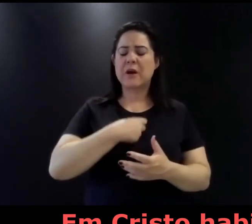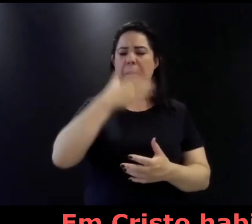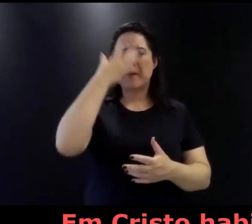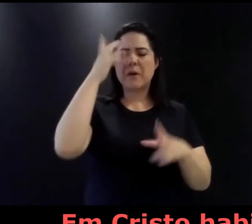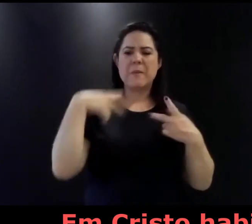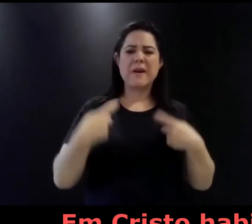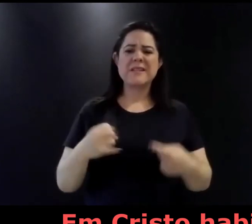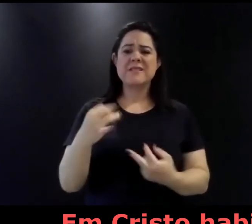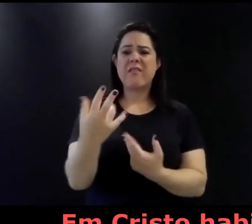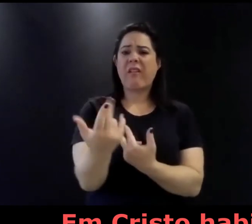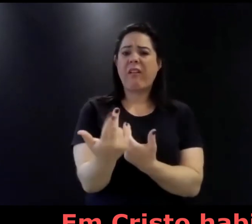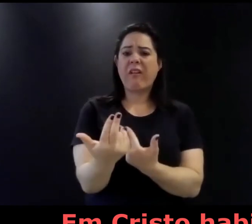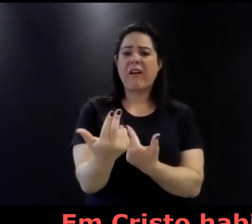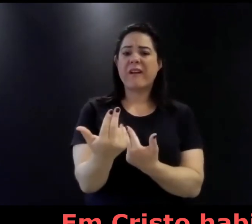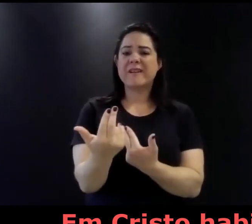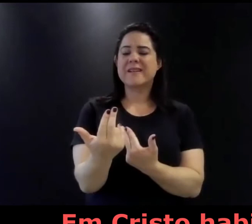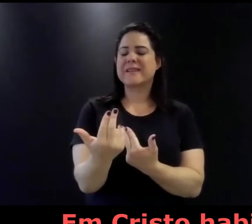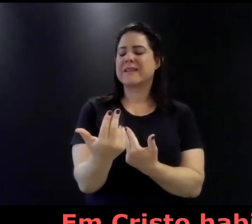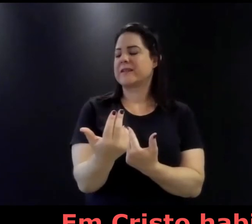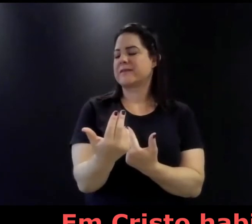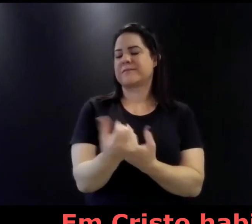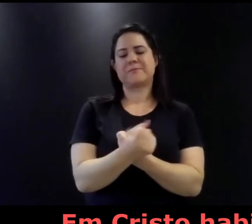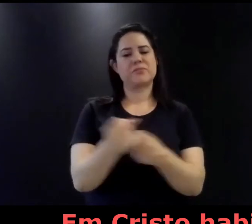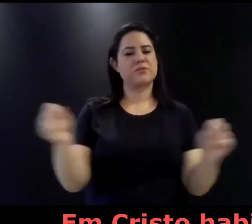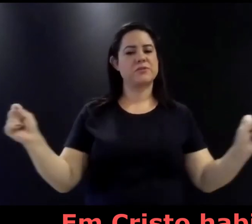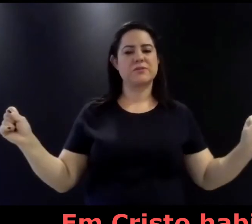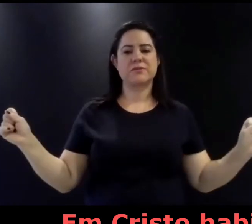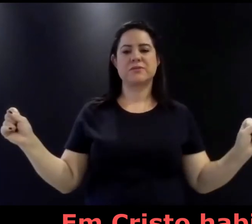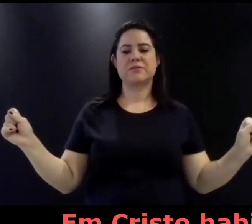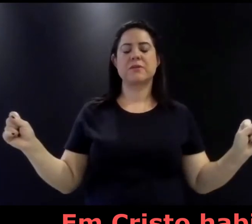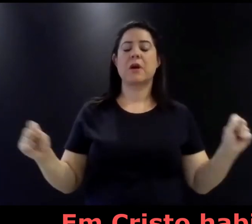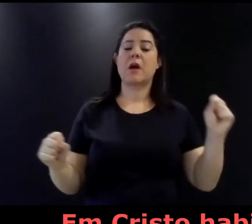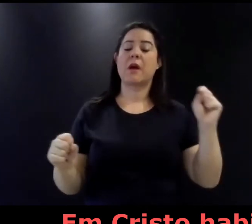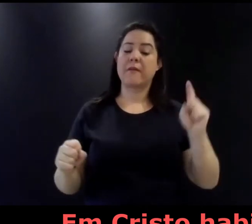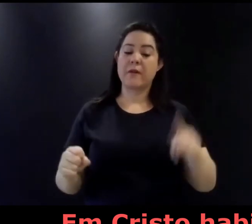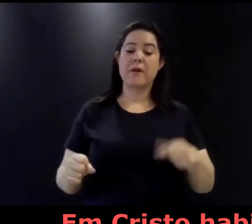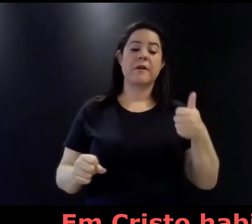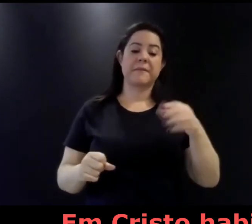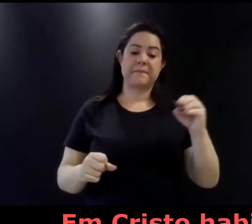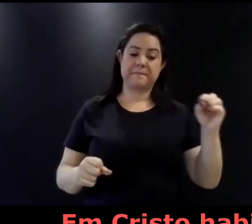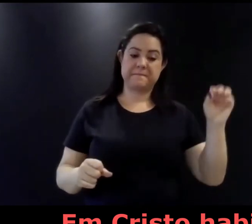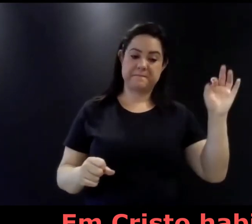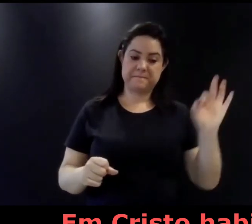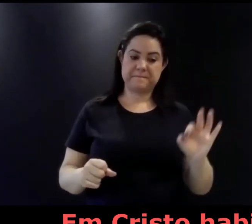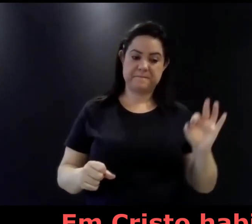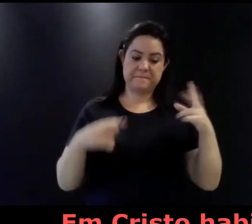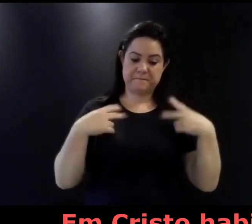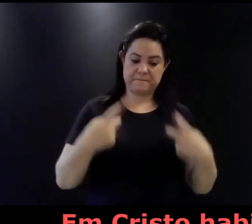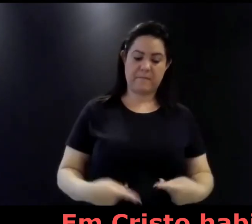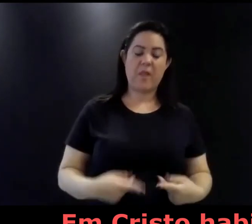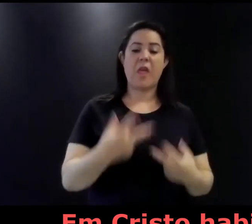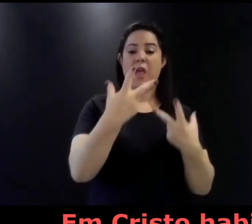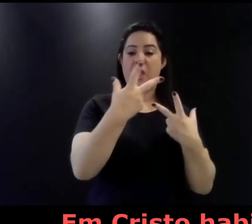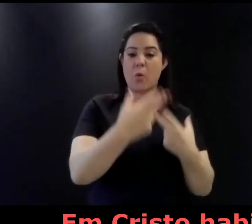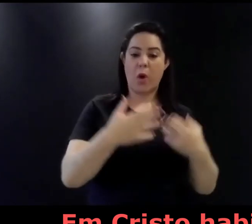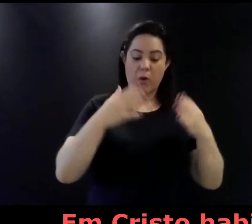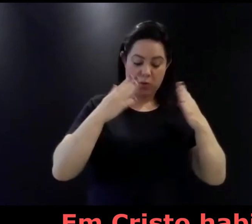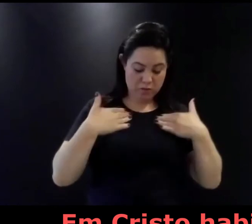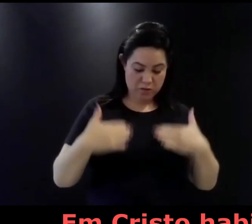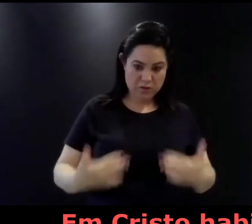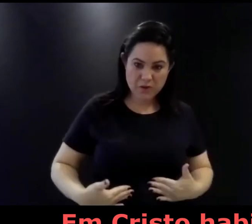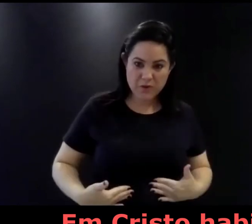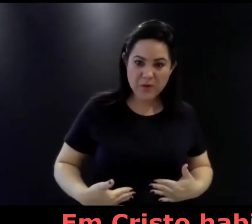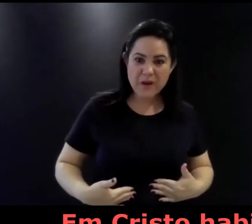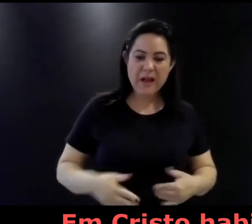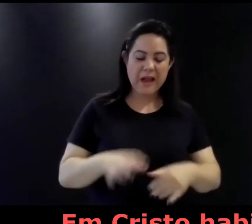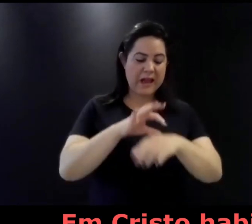nós? Ele foi 100% homem. Igual a nós na estrutura humana,